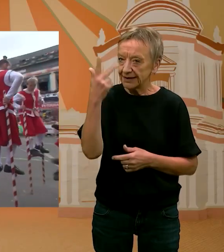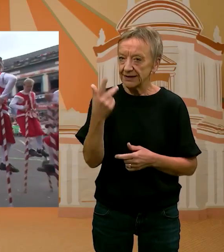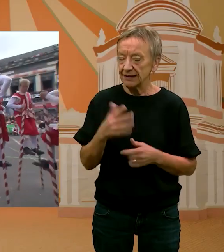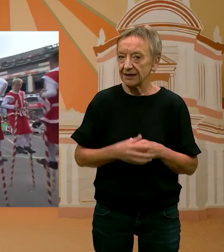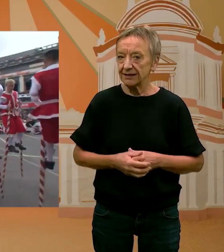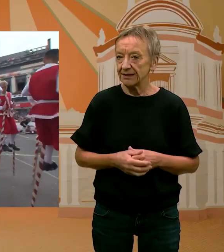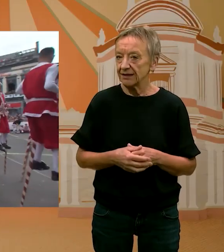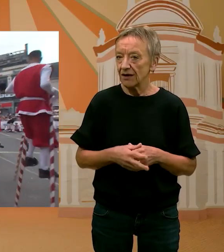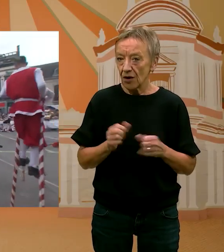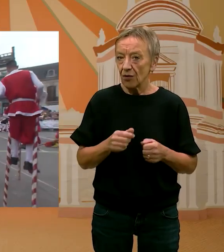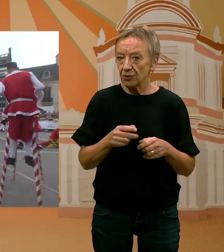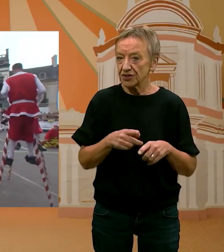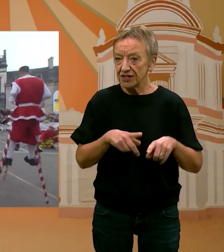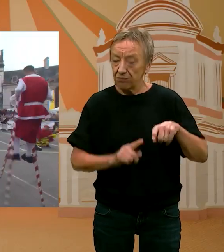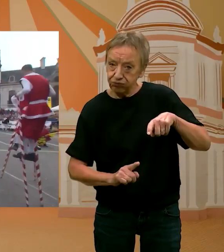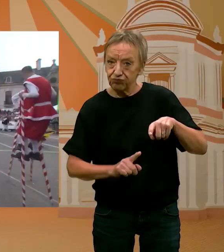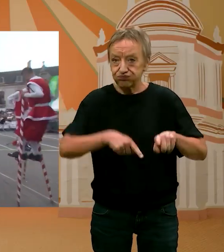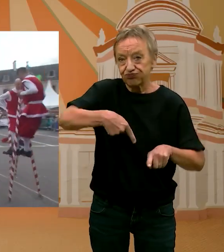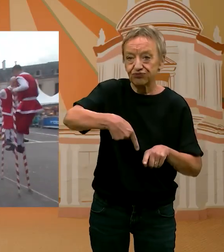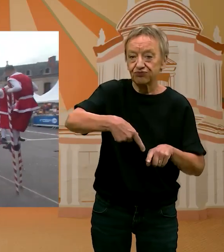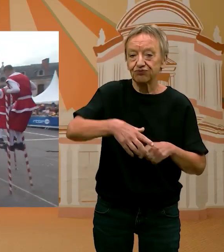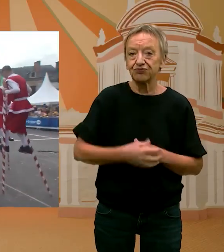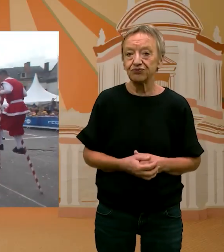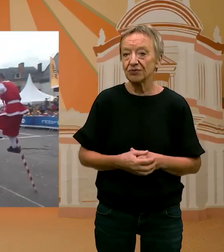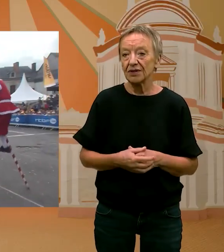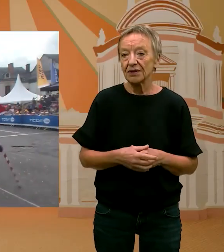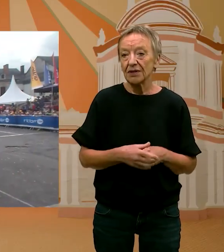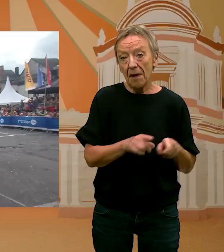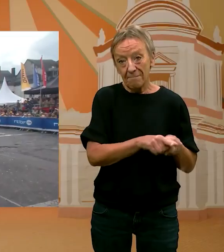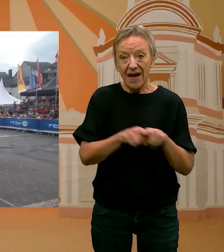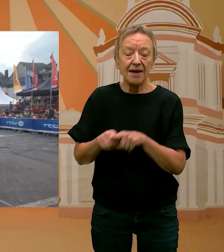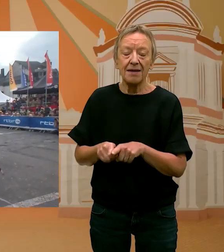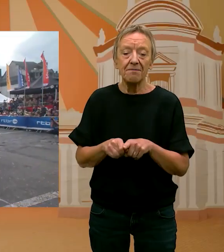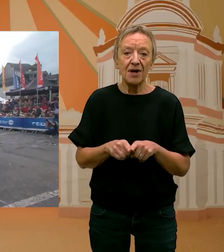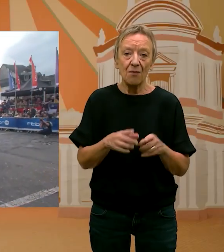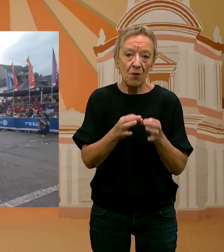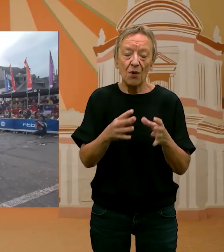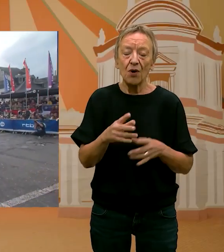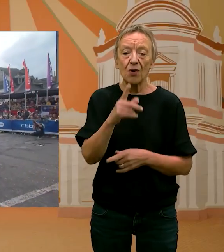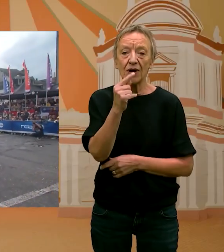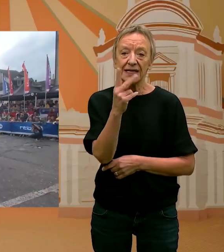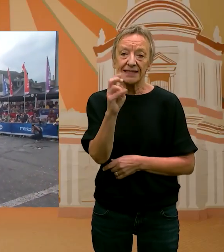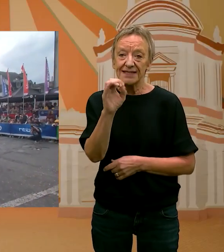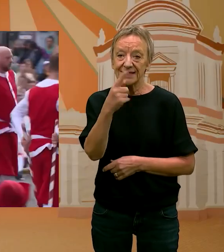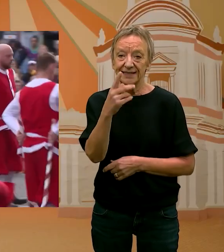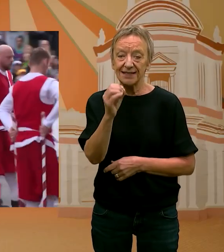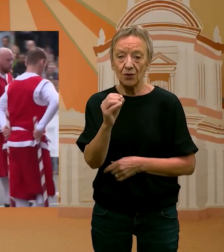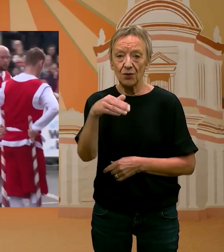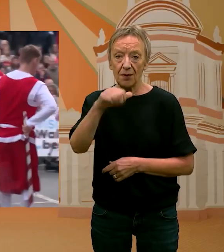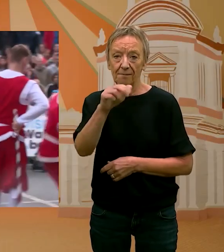manière incroyable. Et il est tombé en même temps que Théo Martin. J'ai l'impression que son échasse était dans la manche du costume. Et il est